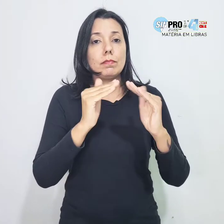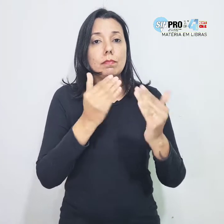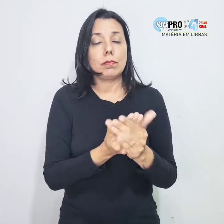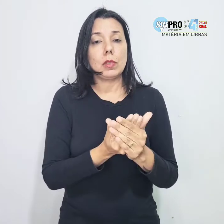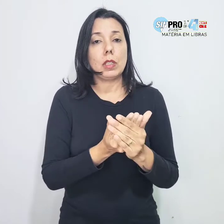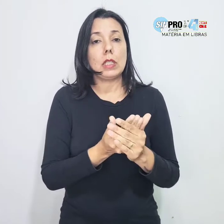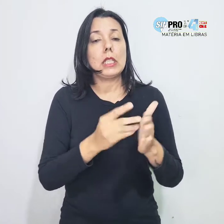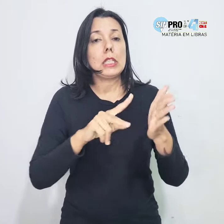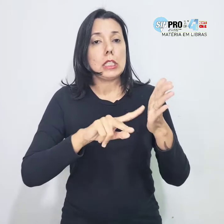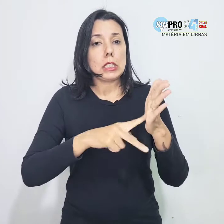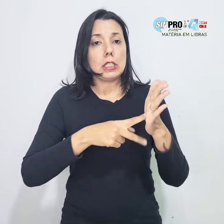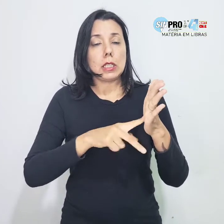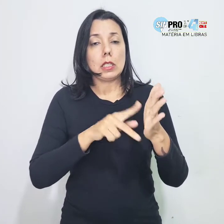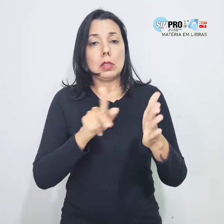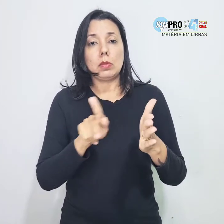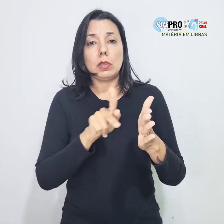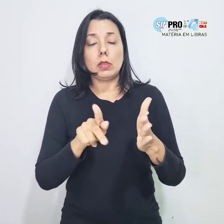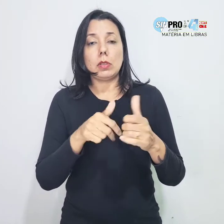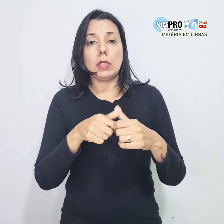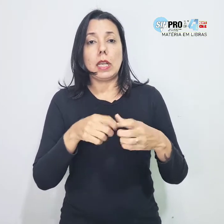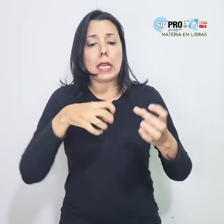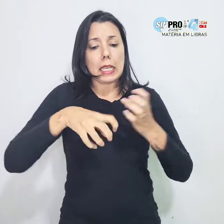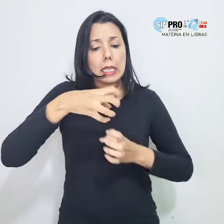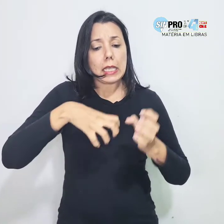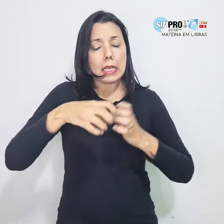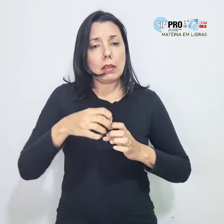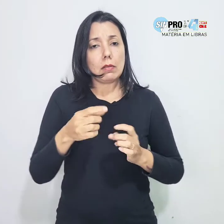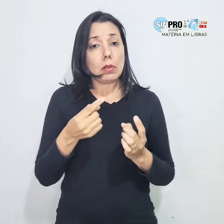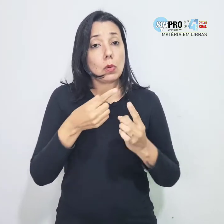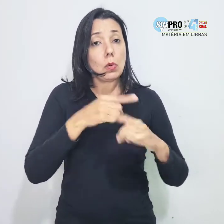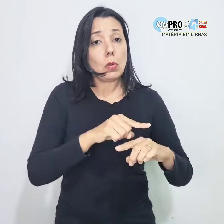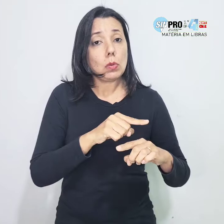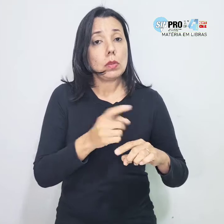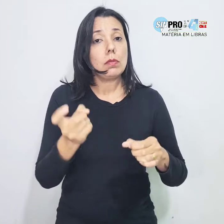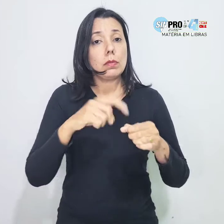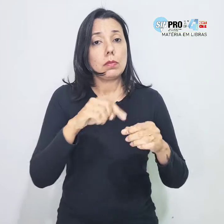Alguns sindicatos de professores estão em greve contra a reabertura.